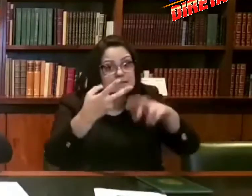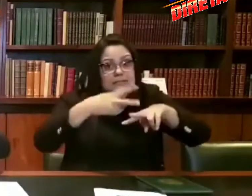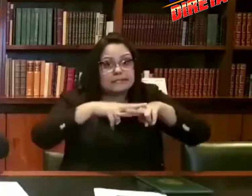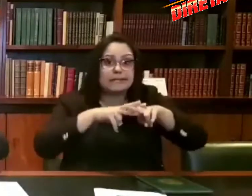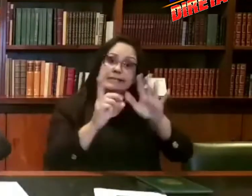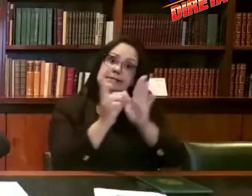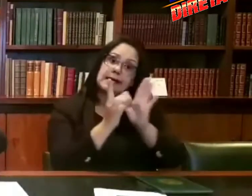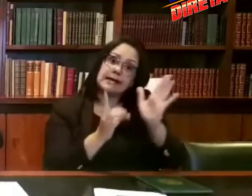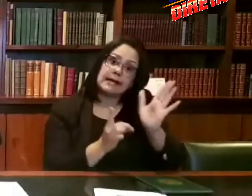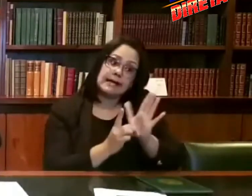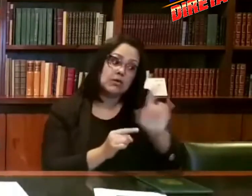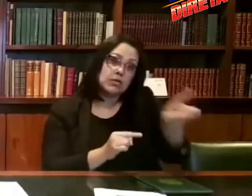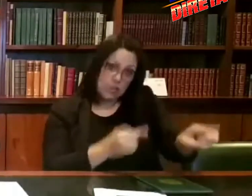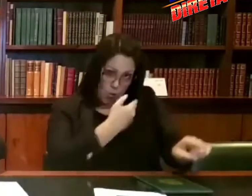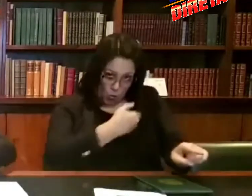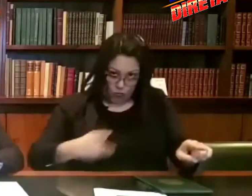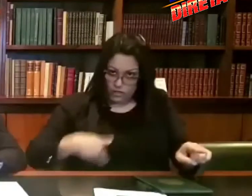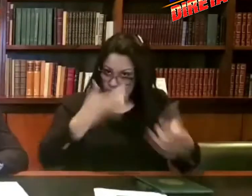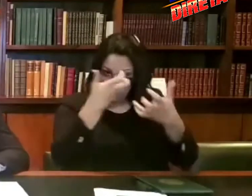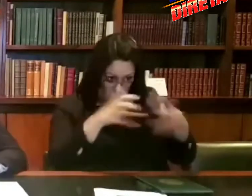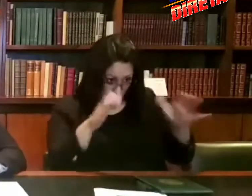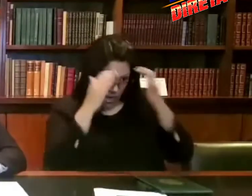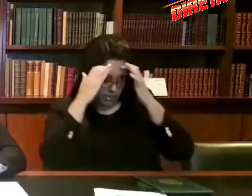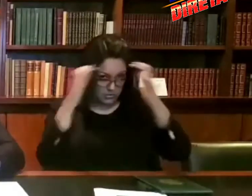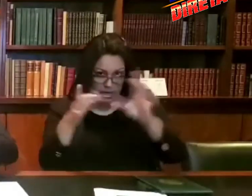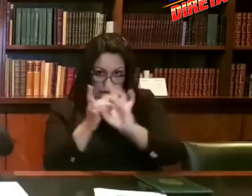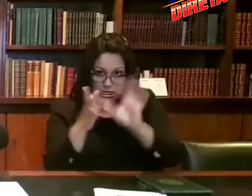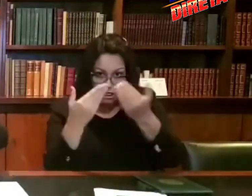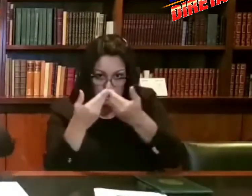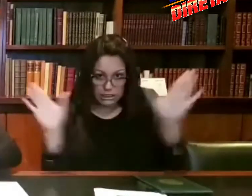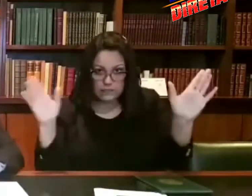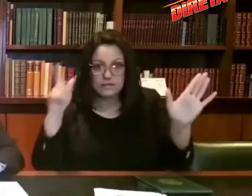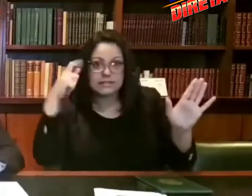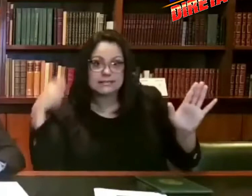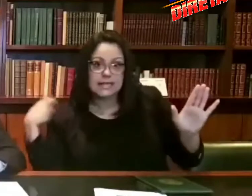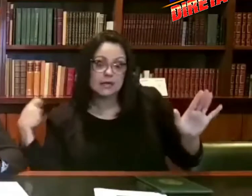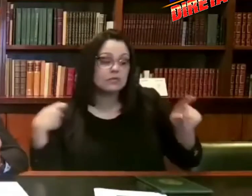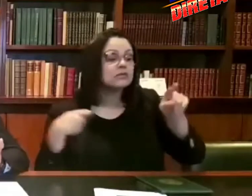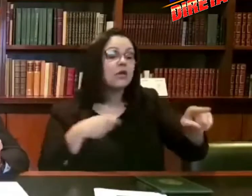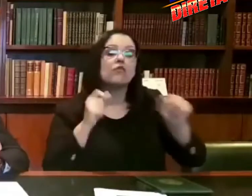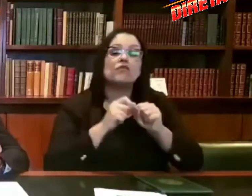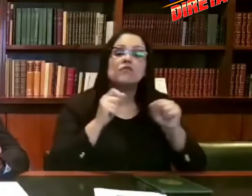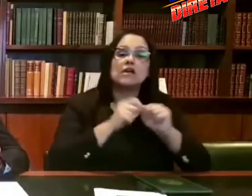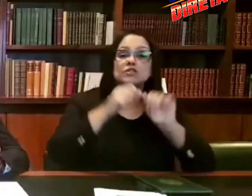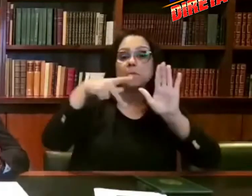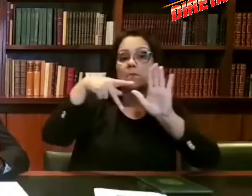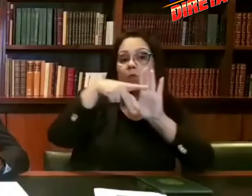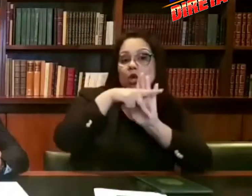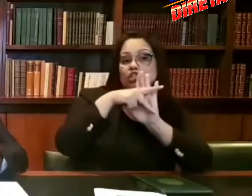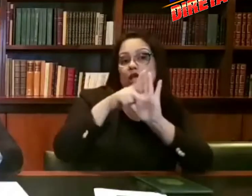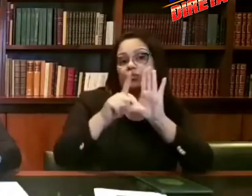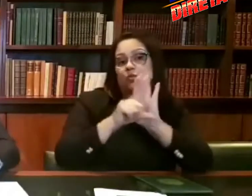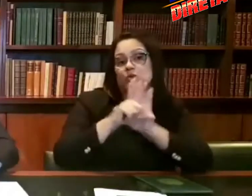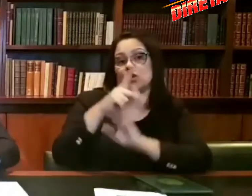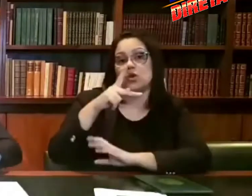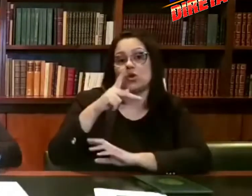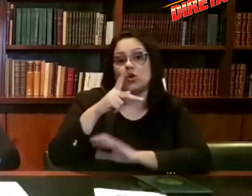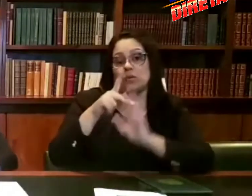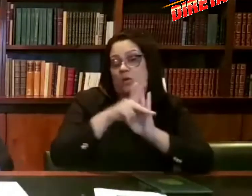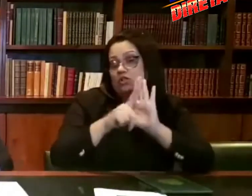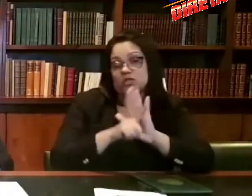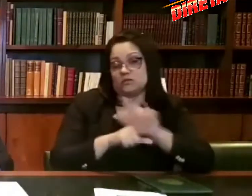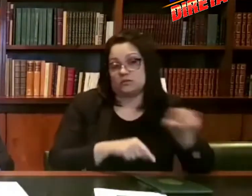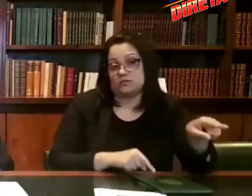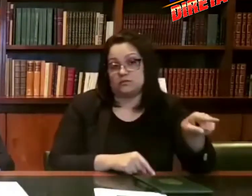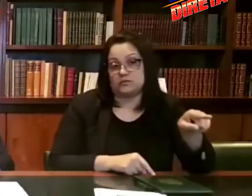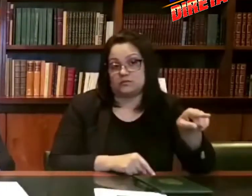caminhos. Pega um deputado federal, um senador do seu estado, né? E entre com um projeto de decreto legislativo para tornar sem